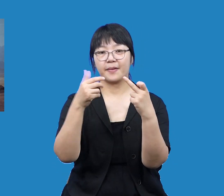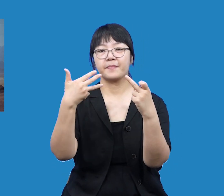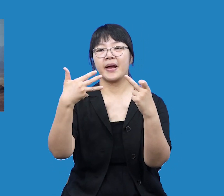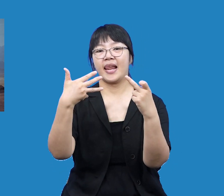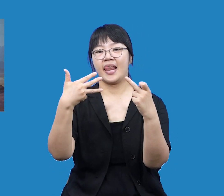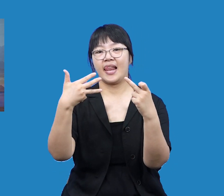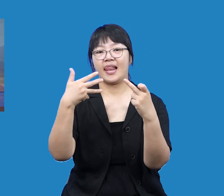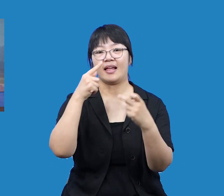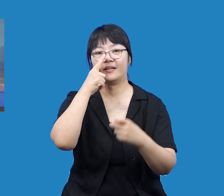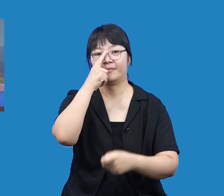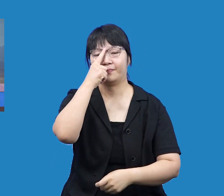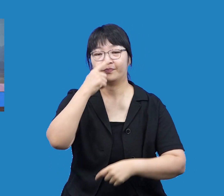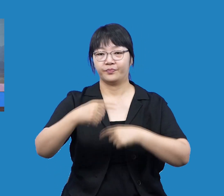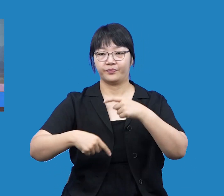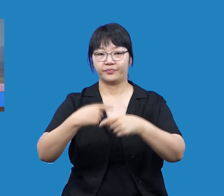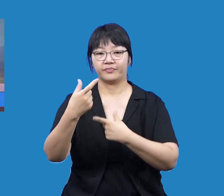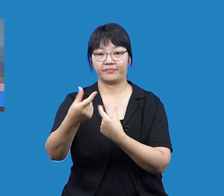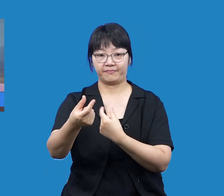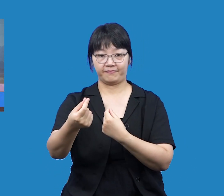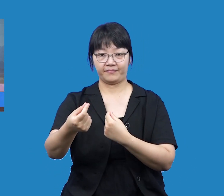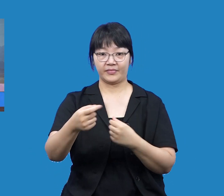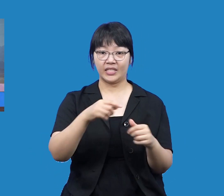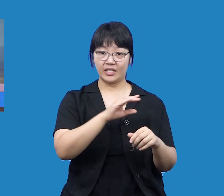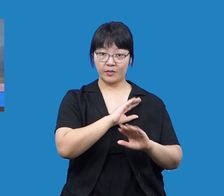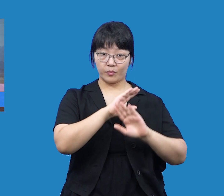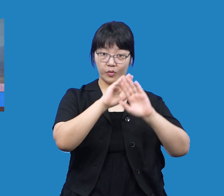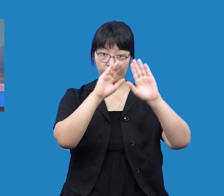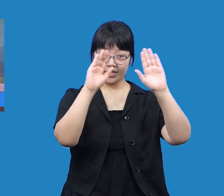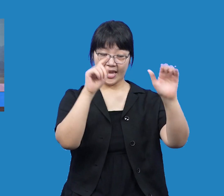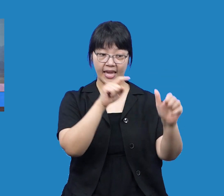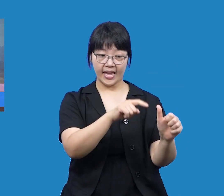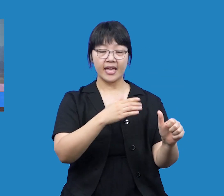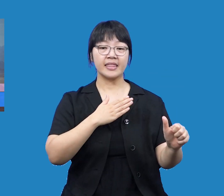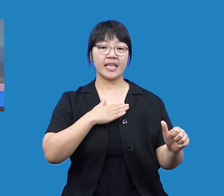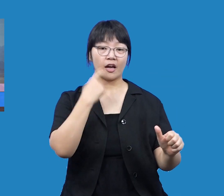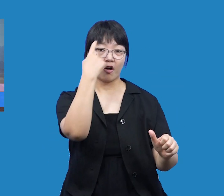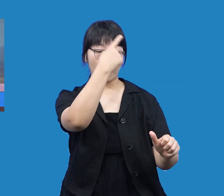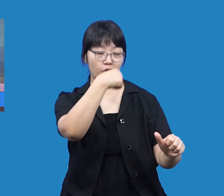보겠습니다. 8절 다 같이 시작. 그와는 내가